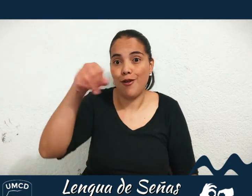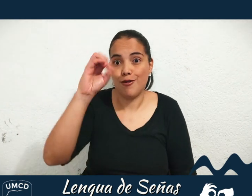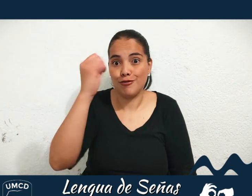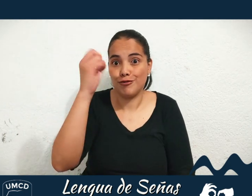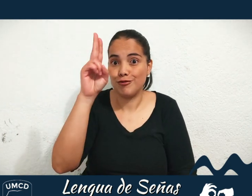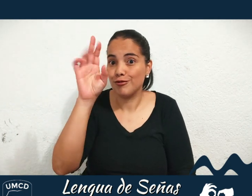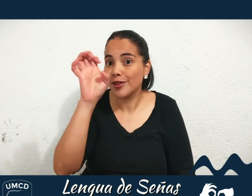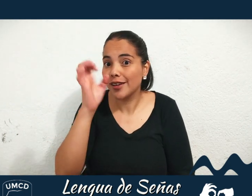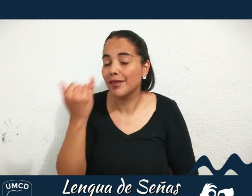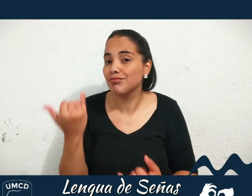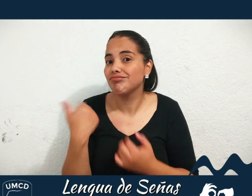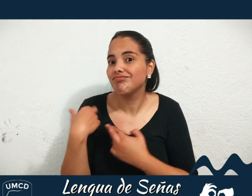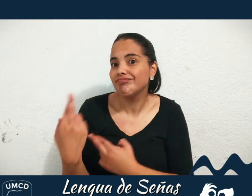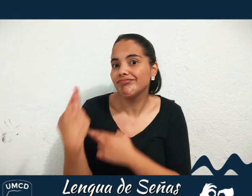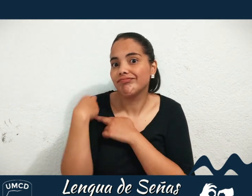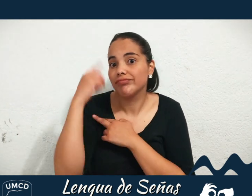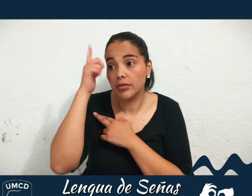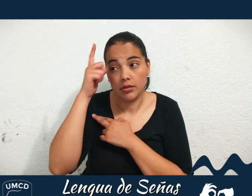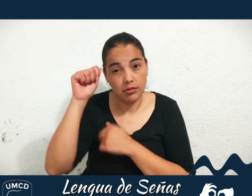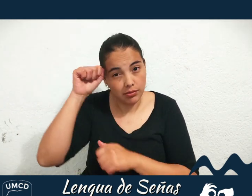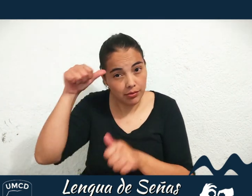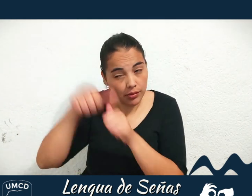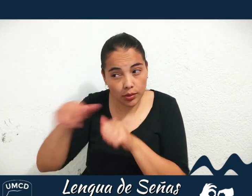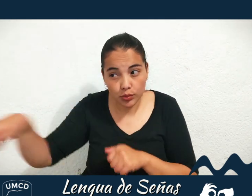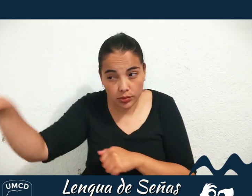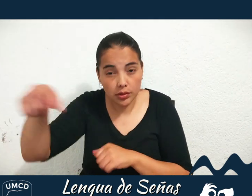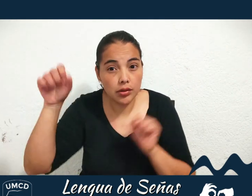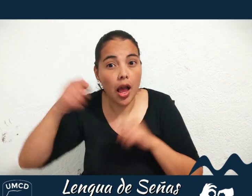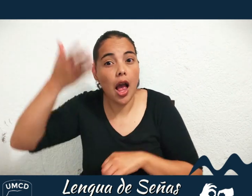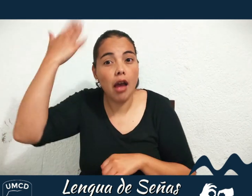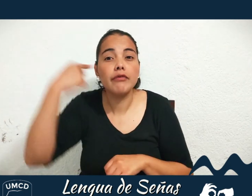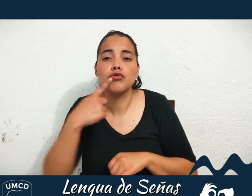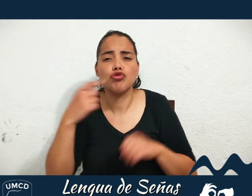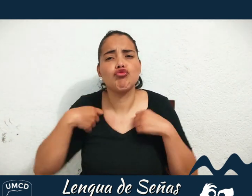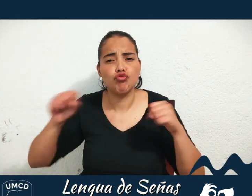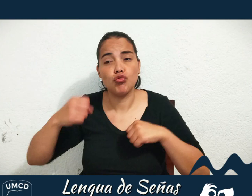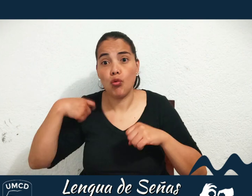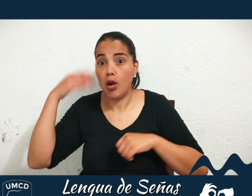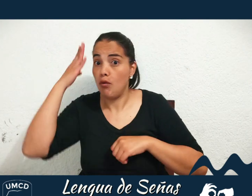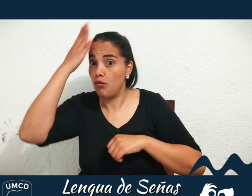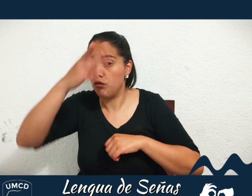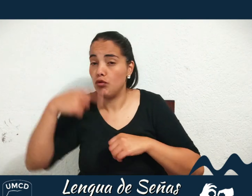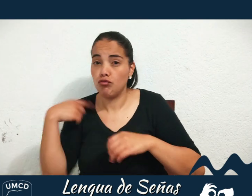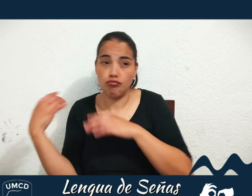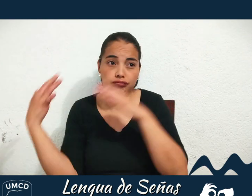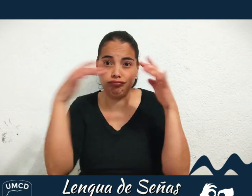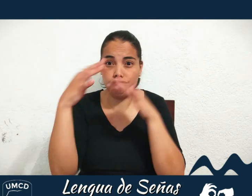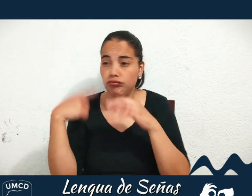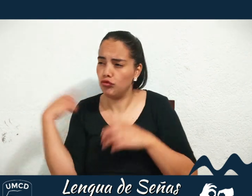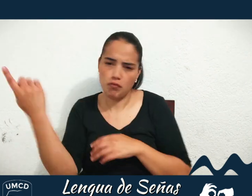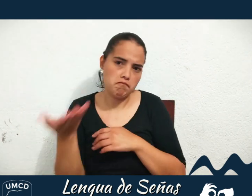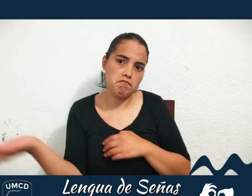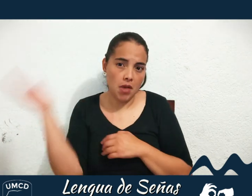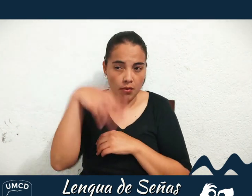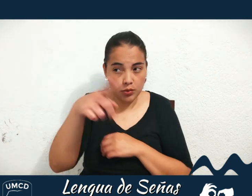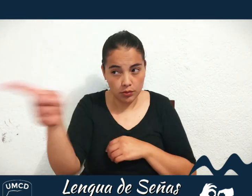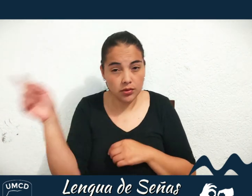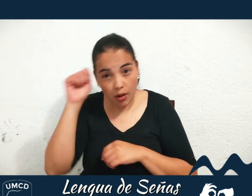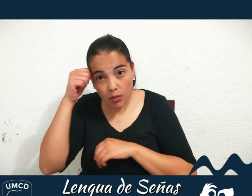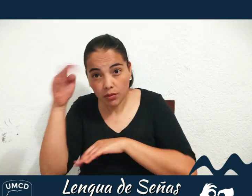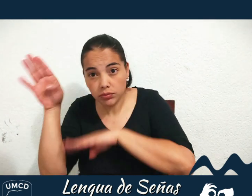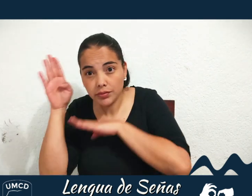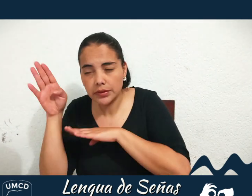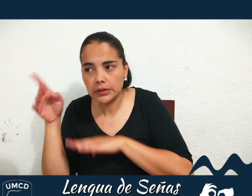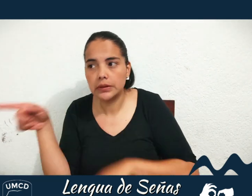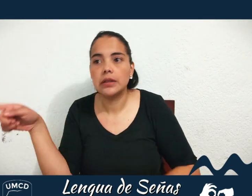momento, ahora en este momento de la historia, Josué se les acerca y les dice, ¿recuerdan cuando ustedes se comprometieron a